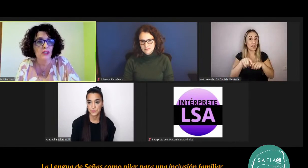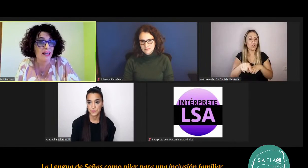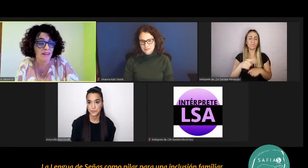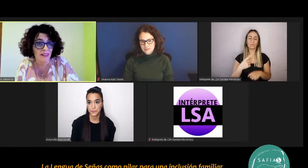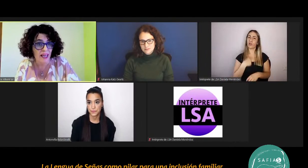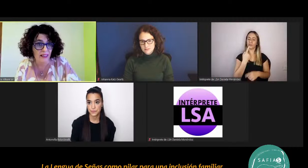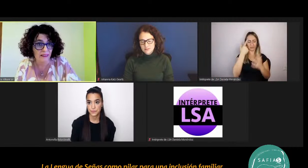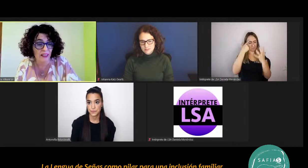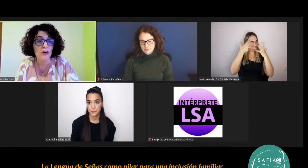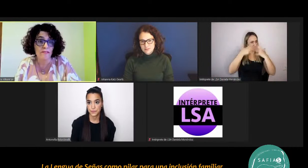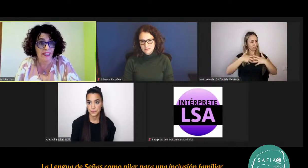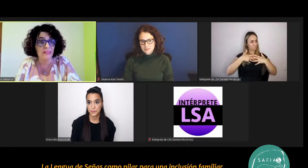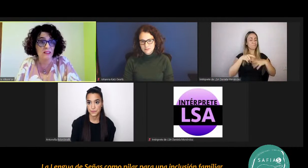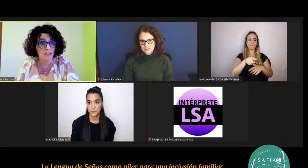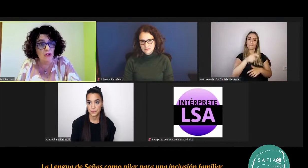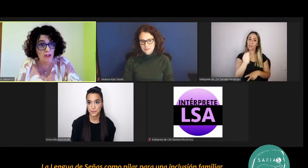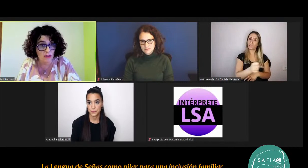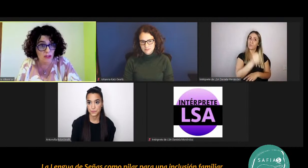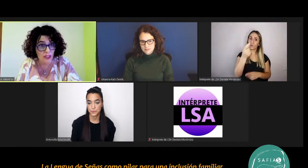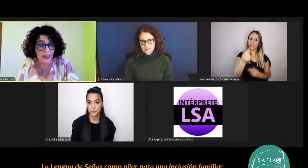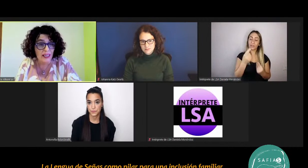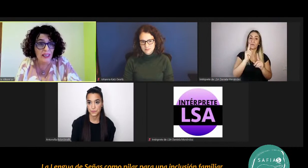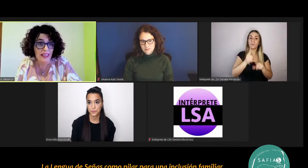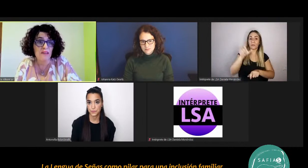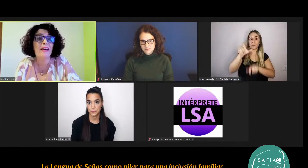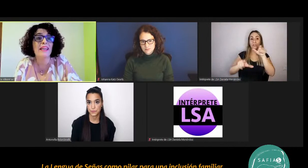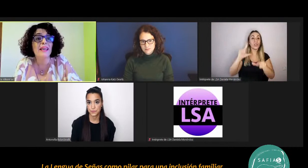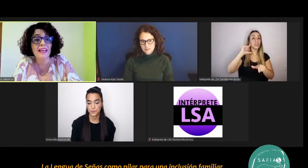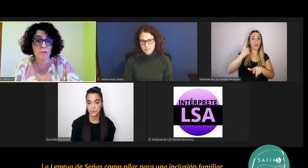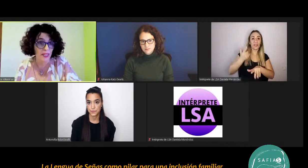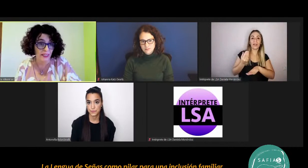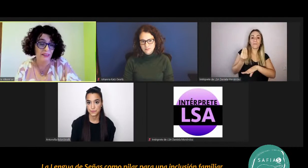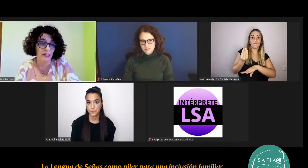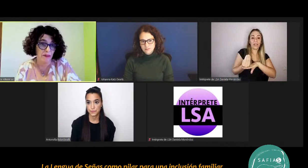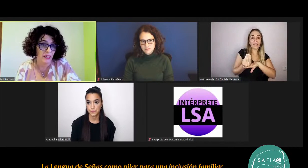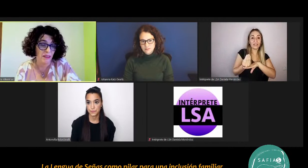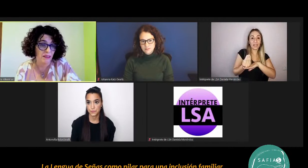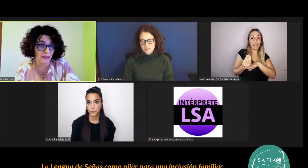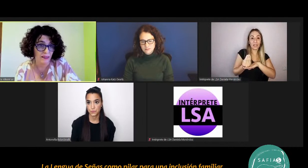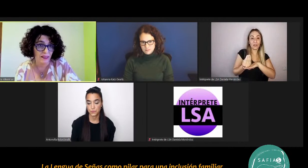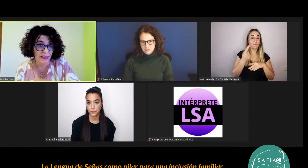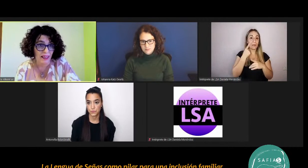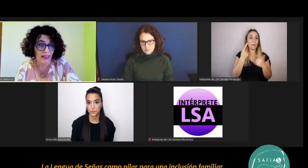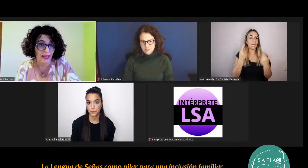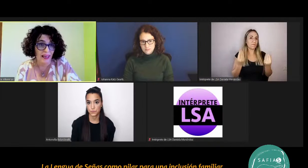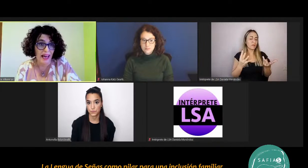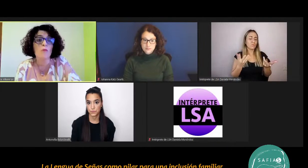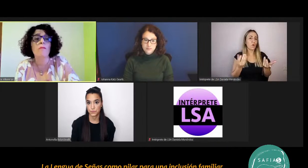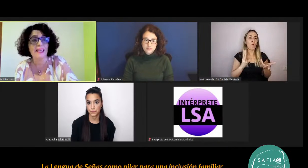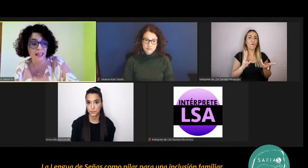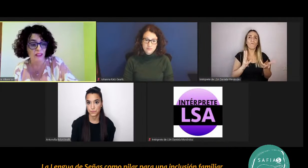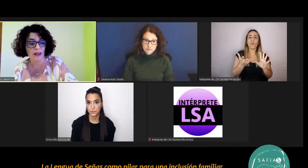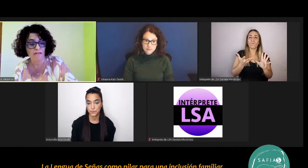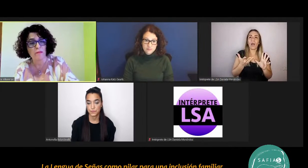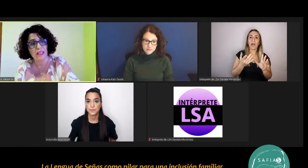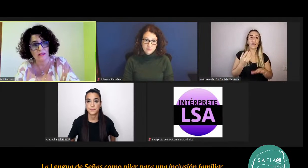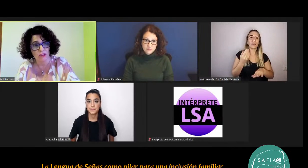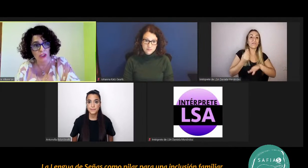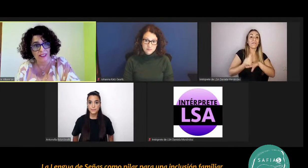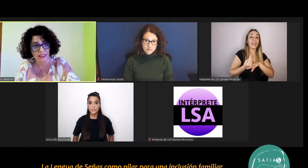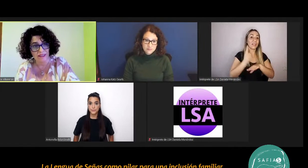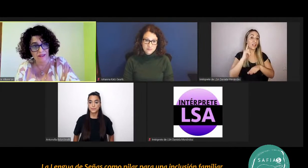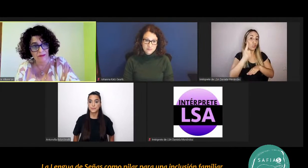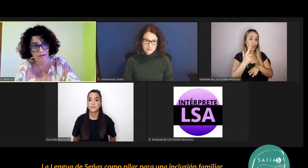esa importancia de los referentes sordos y de qué manera pueden intervenir acompañando a las